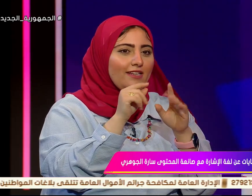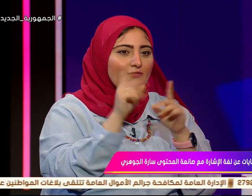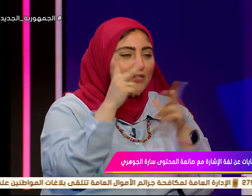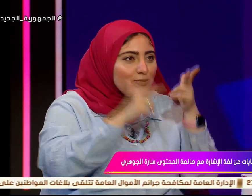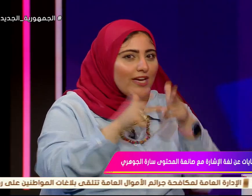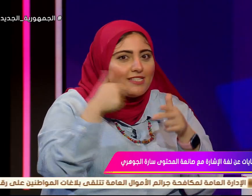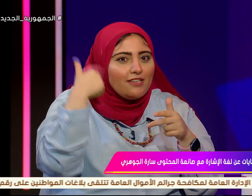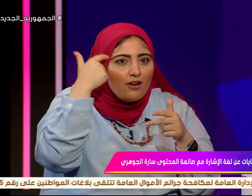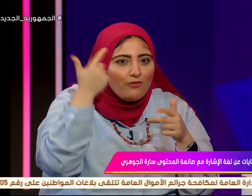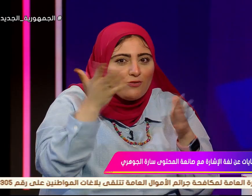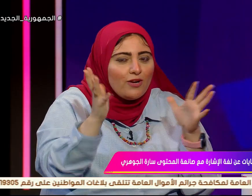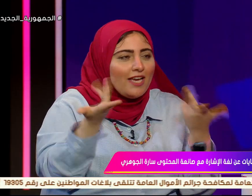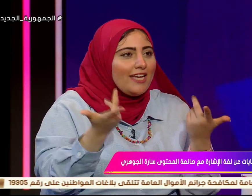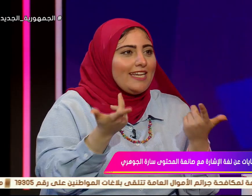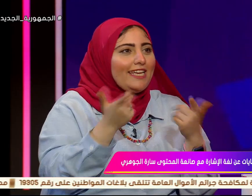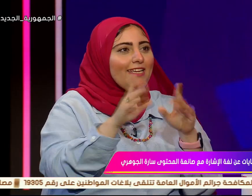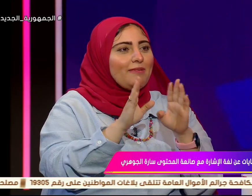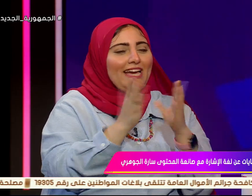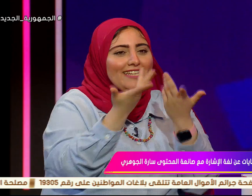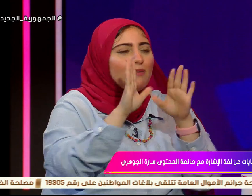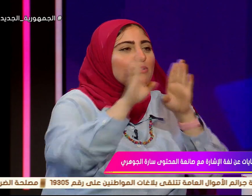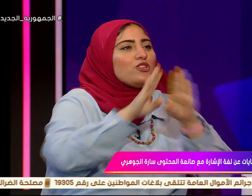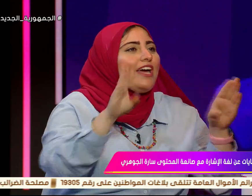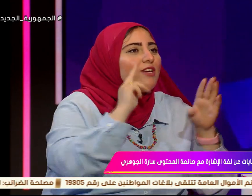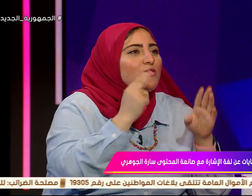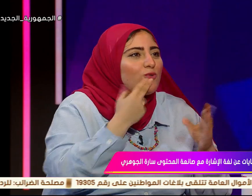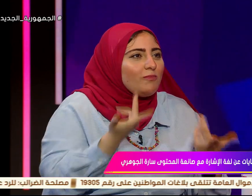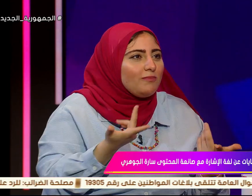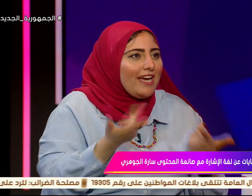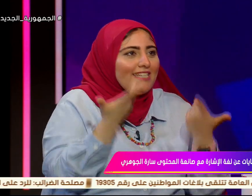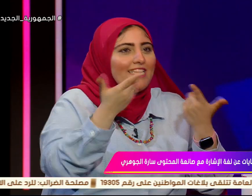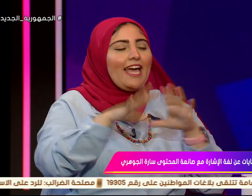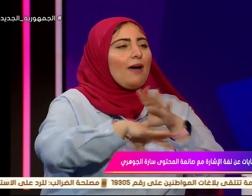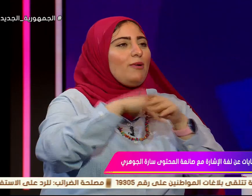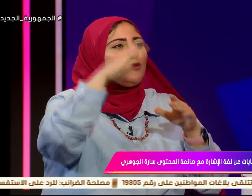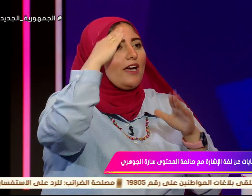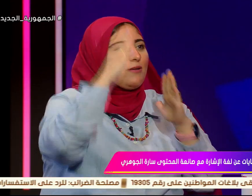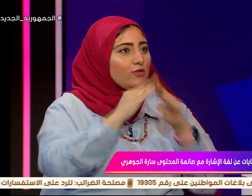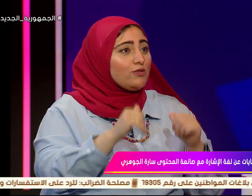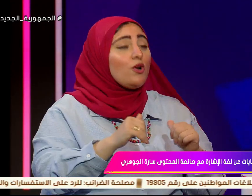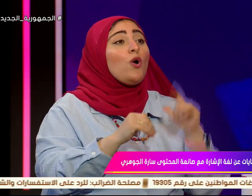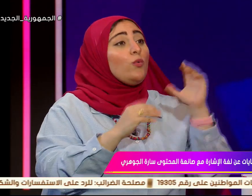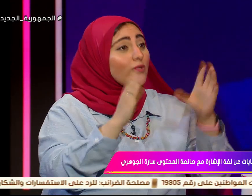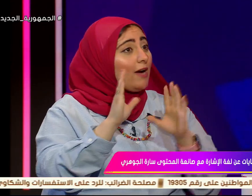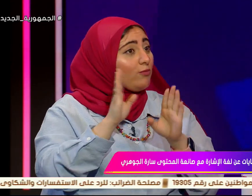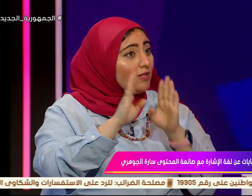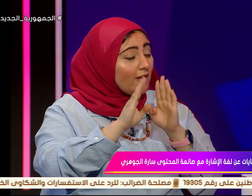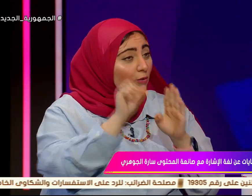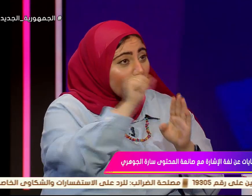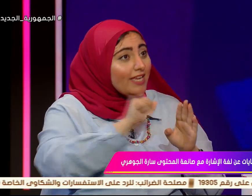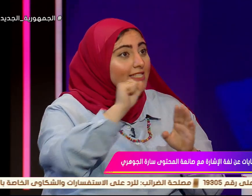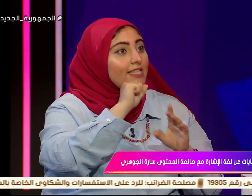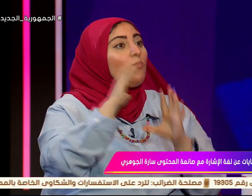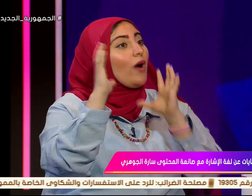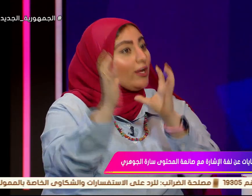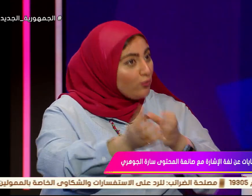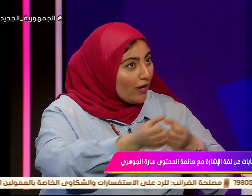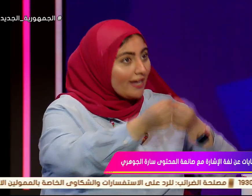الفيديو ده عايزين يعرفوا ايه يعني ايه مسرحيه للصم يعني ايه عملوا تحيا مصر ودعموا الاغنيه دي وخدوها